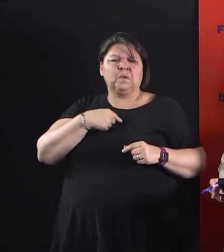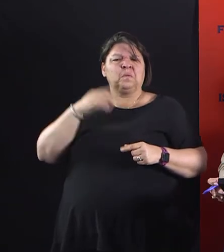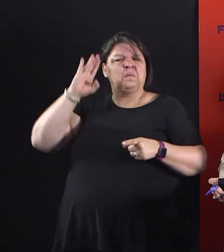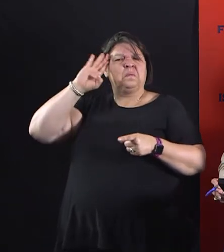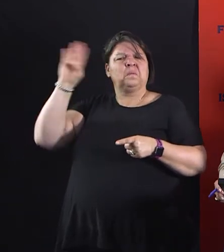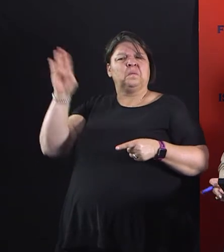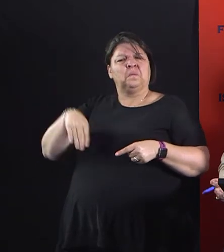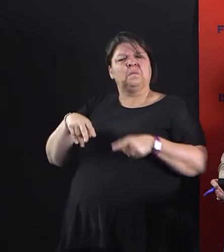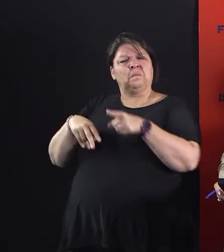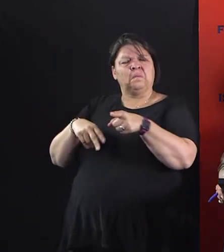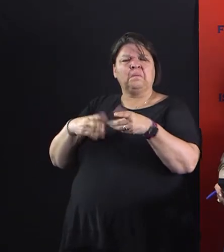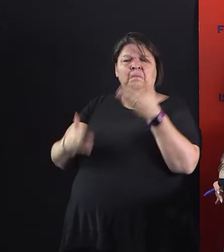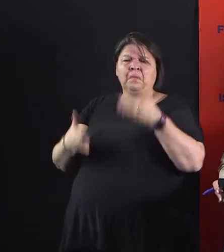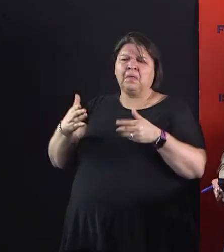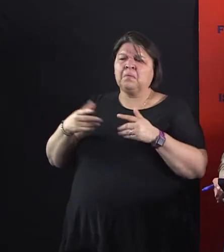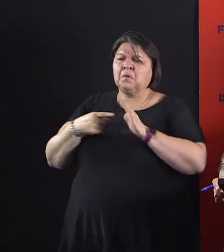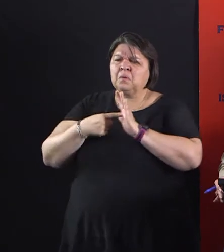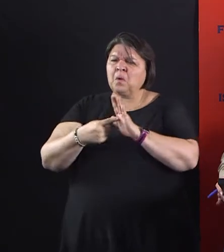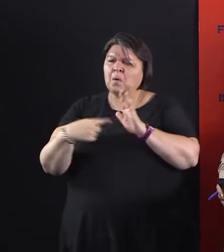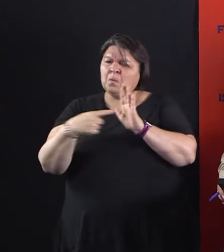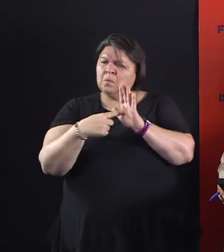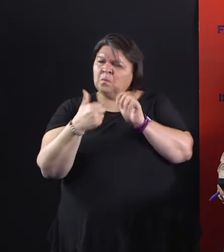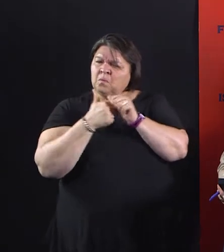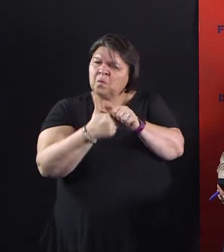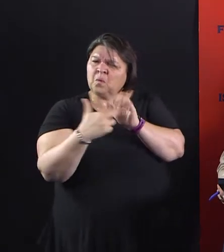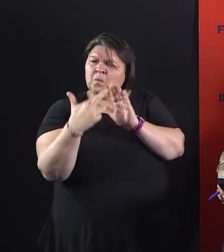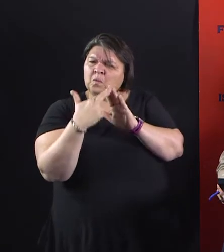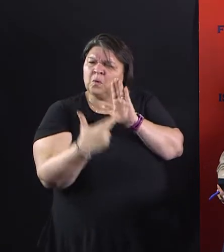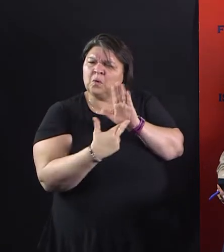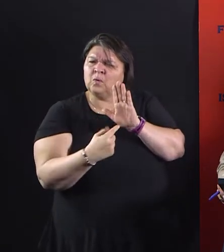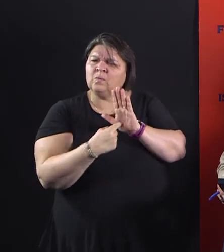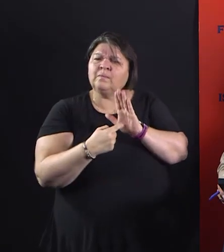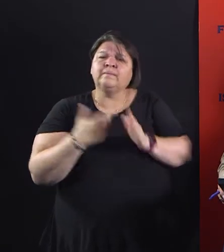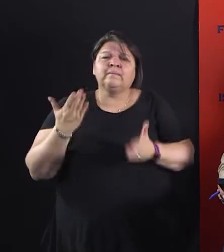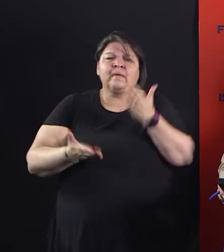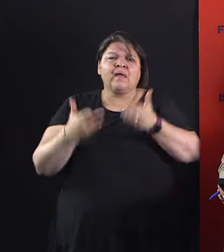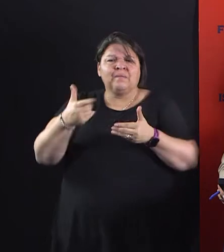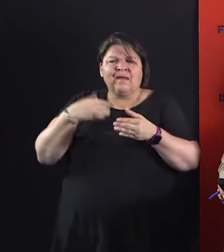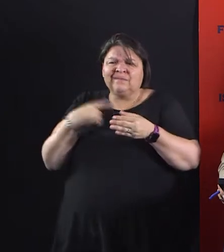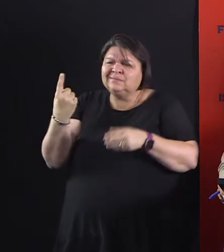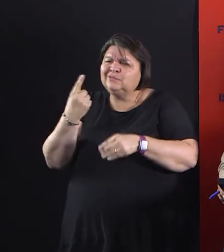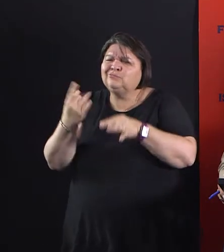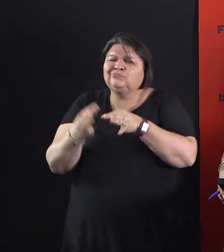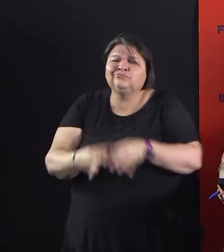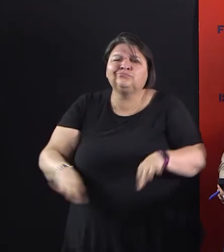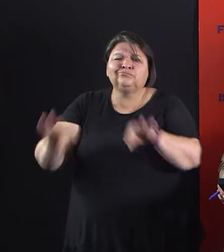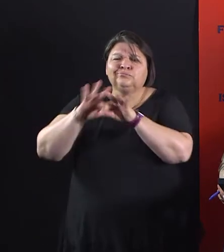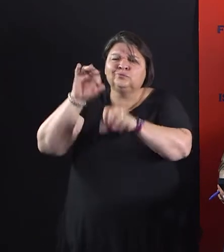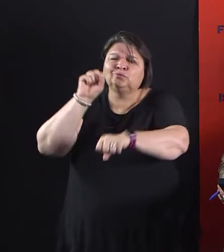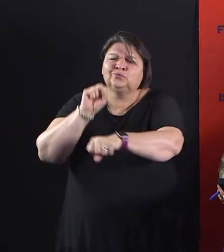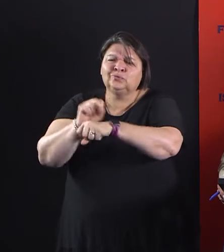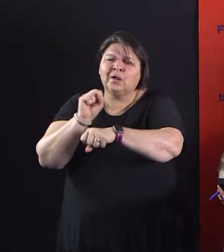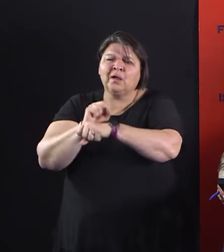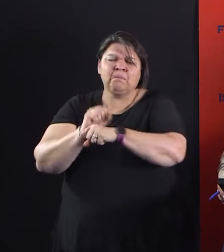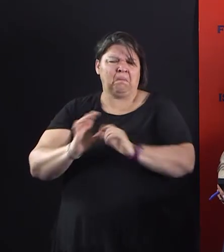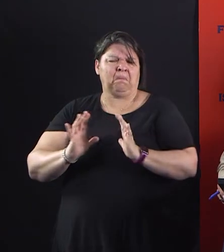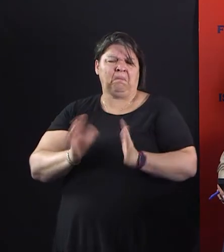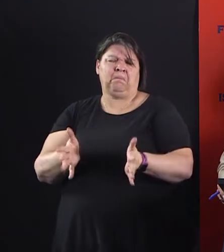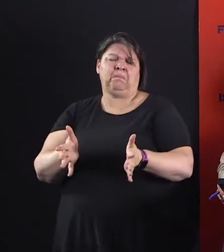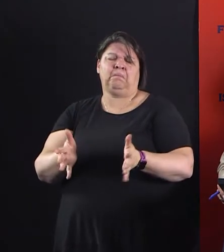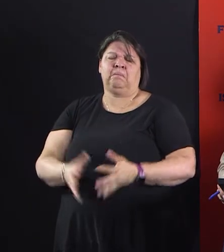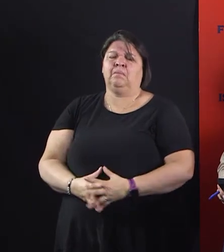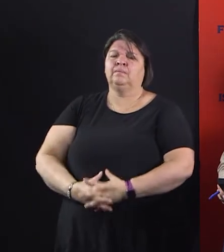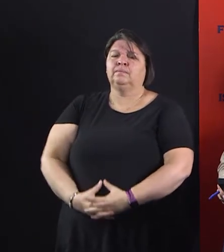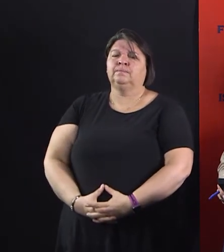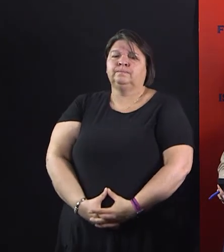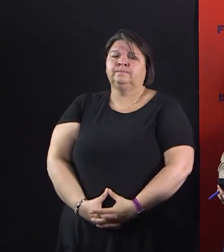roads for essential business. Otra de las preguntas que también recibimos es de que si las personas pueden seguir viajando de ciudad a ciudad